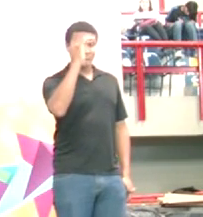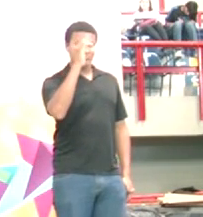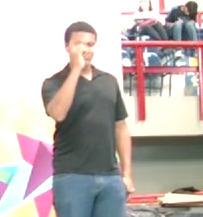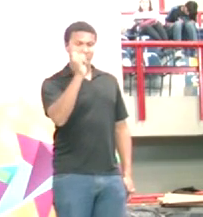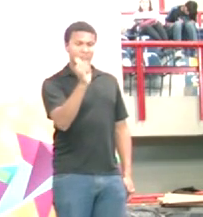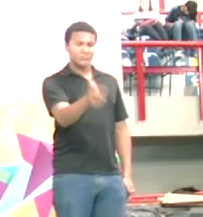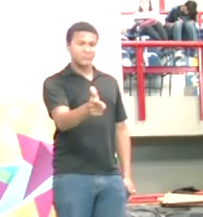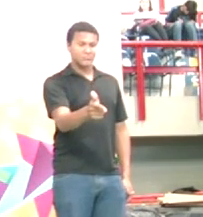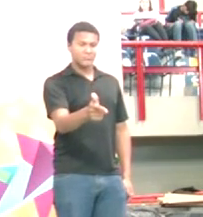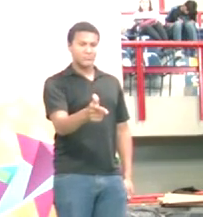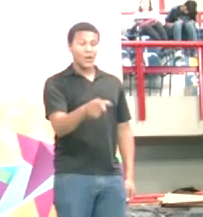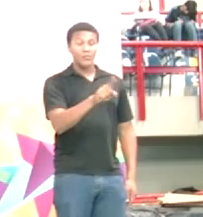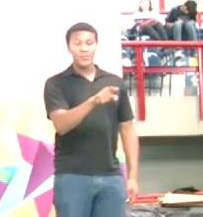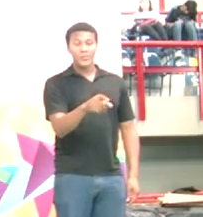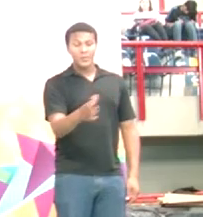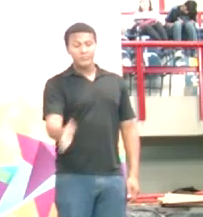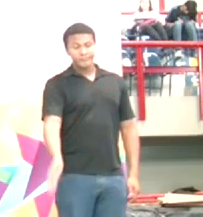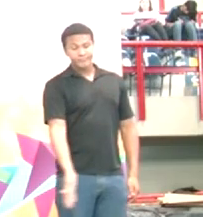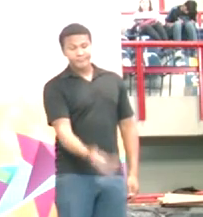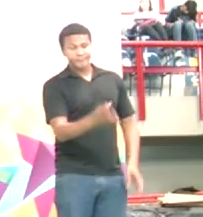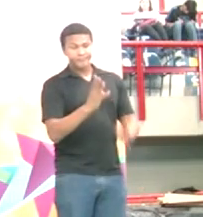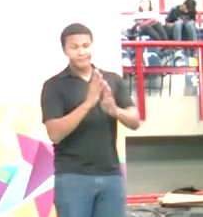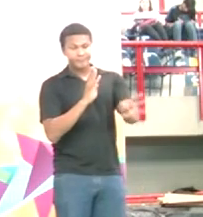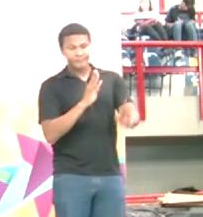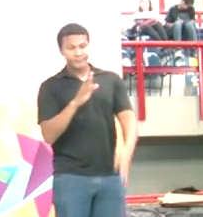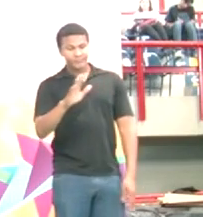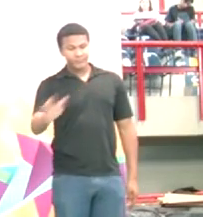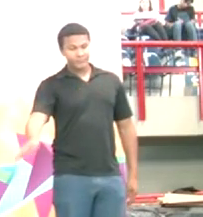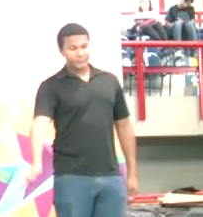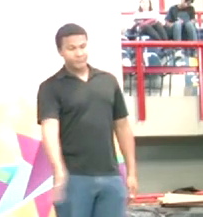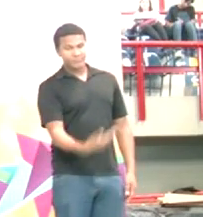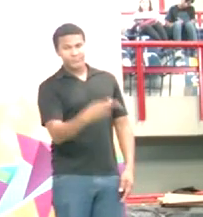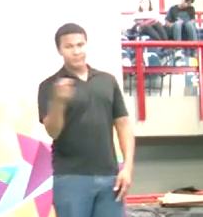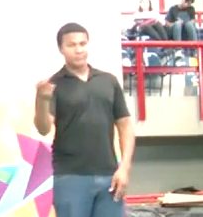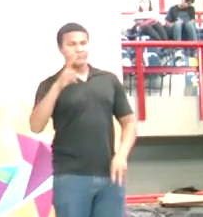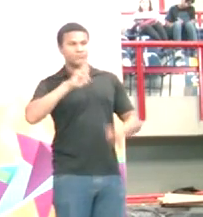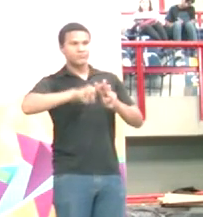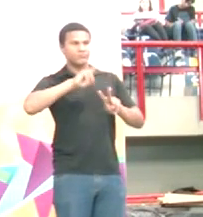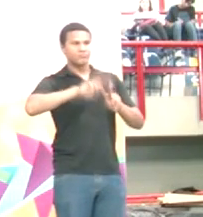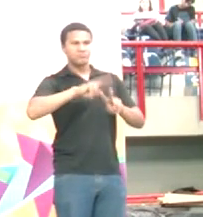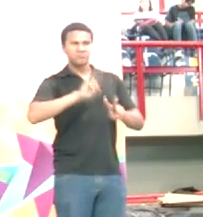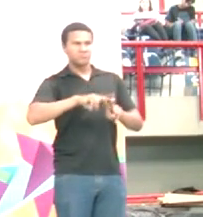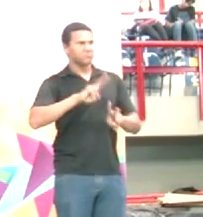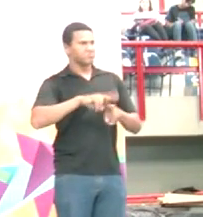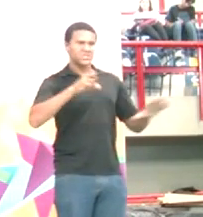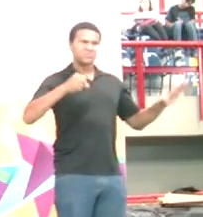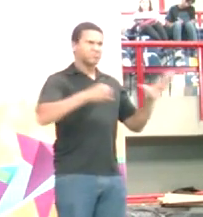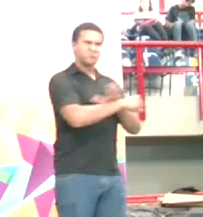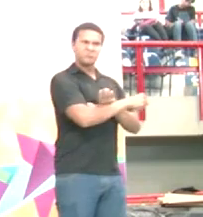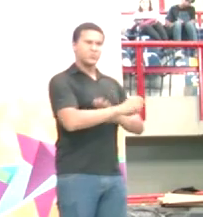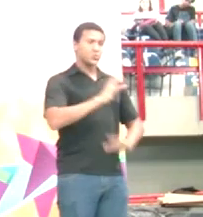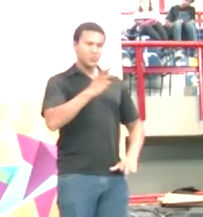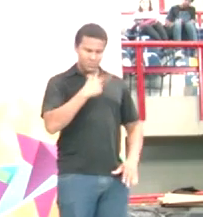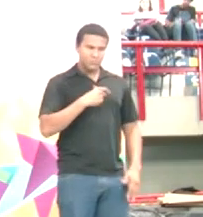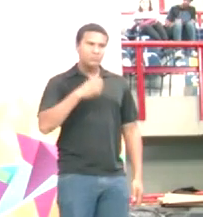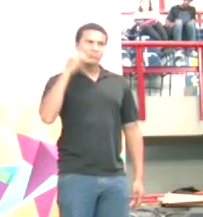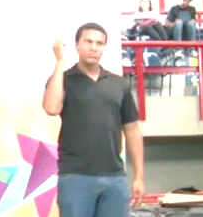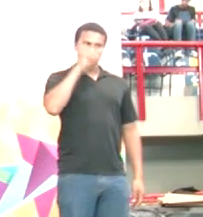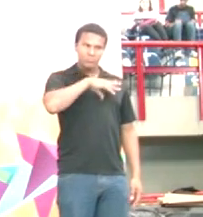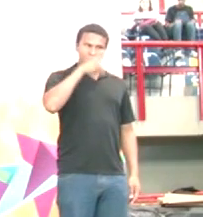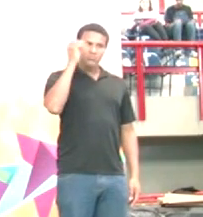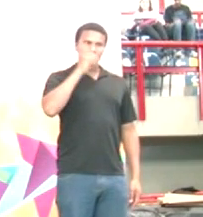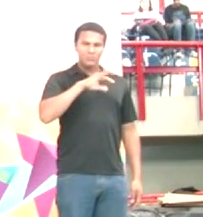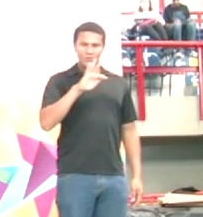13 em fila. 13. Prendeu os 13. O bicho era invocado.